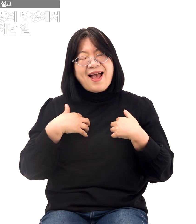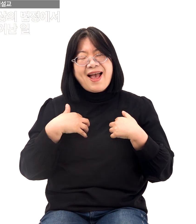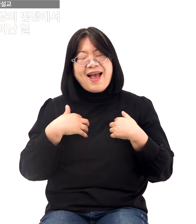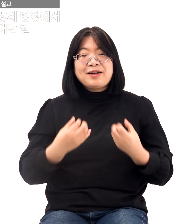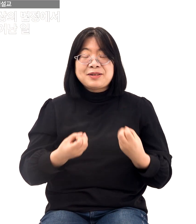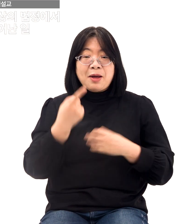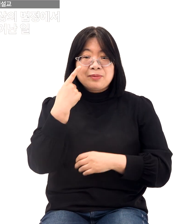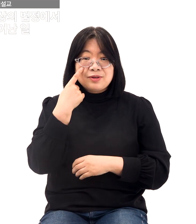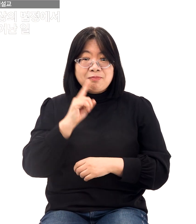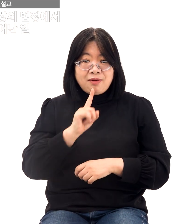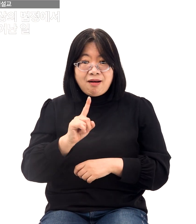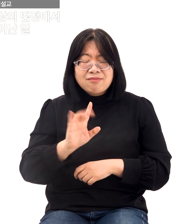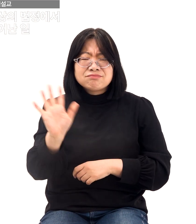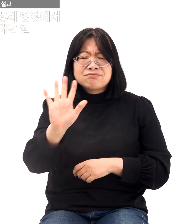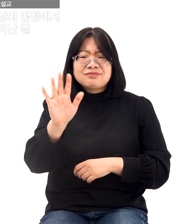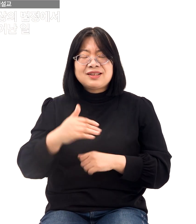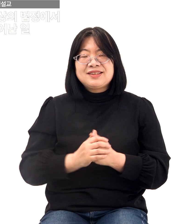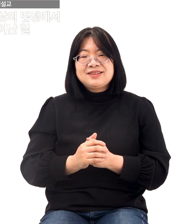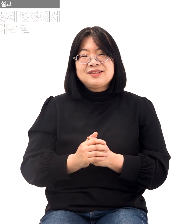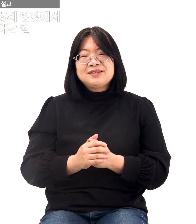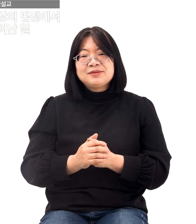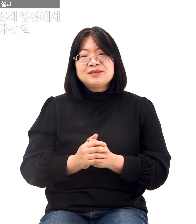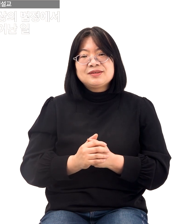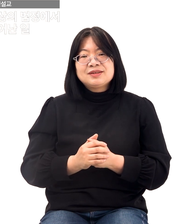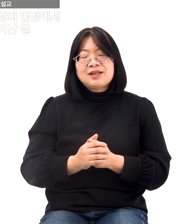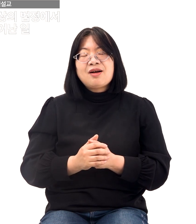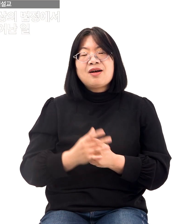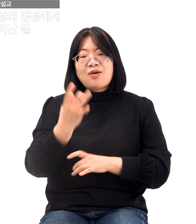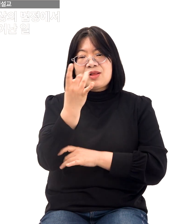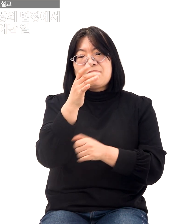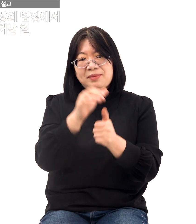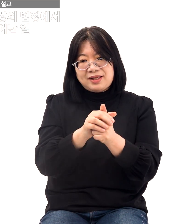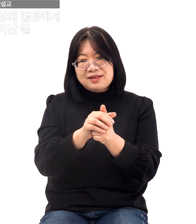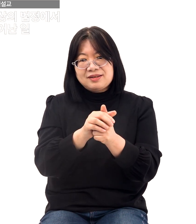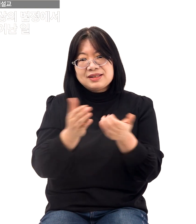그러려고요? 아니에요. 직분을 회복해 주십니다.